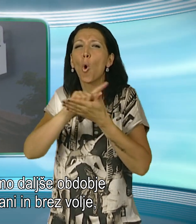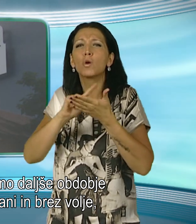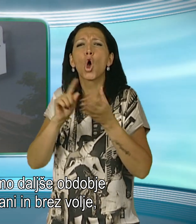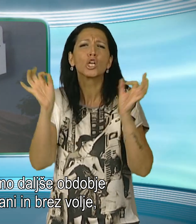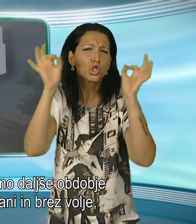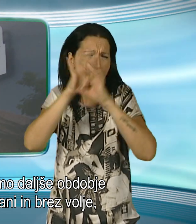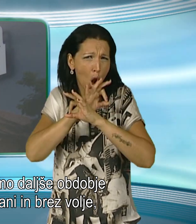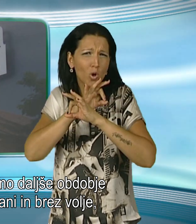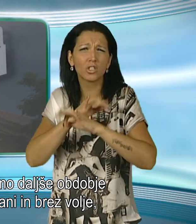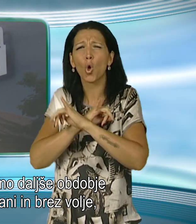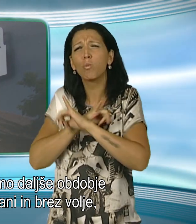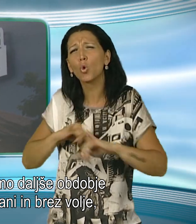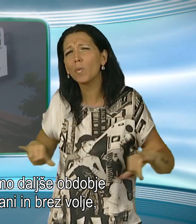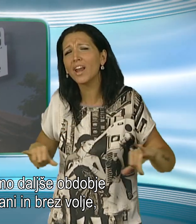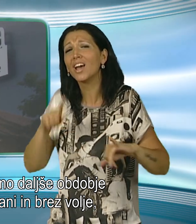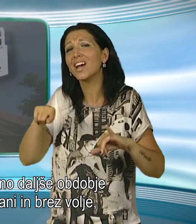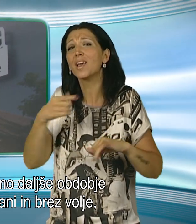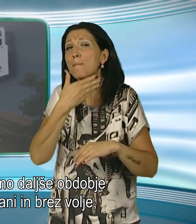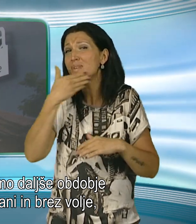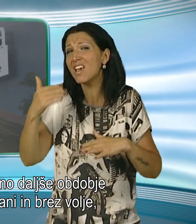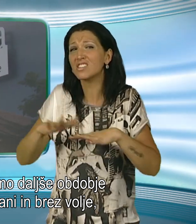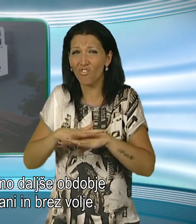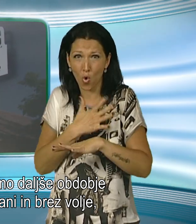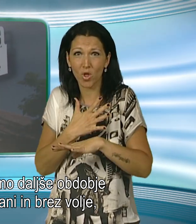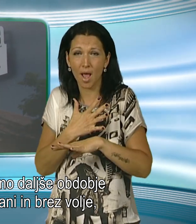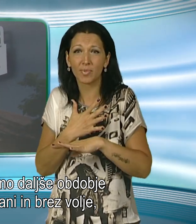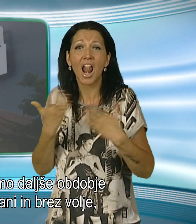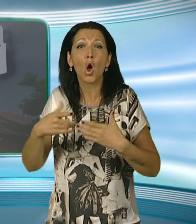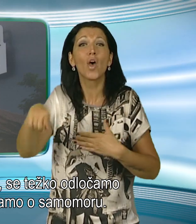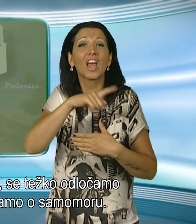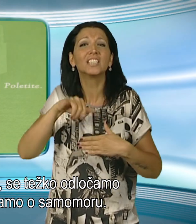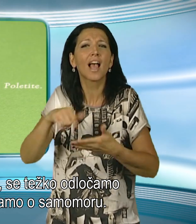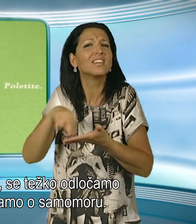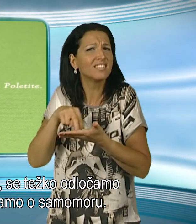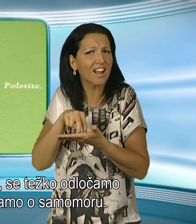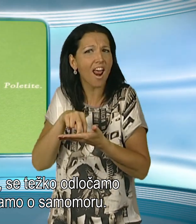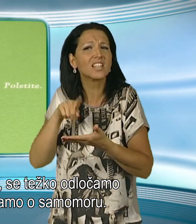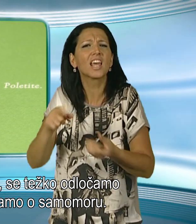lahko nas je strah, se težko odločamo ali celo razmišljamo o samomoru.